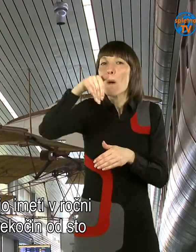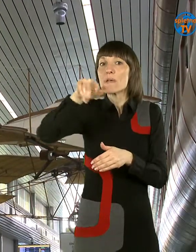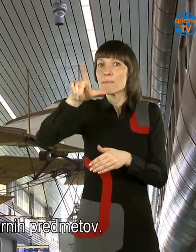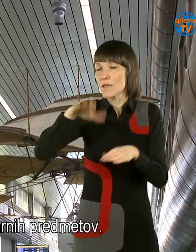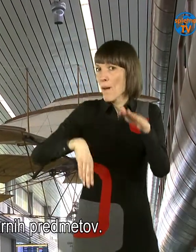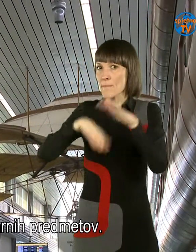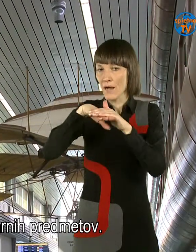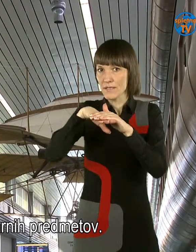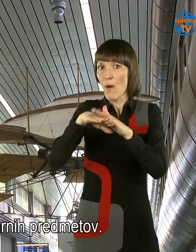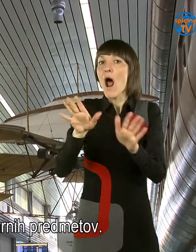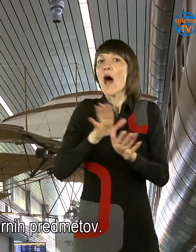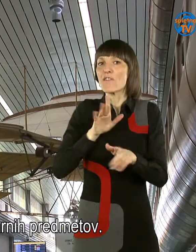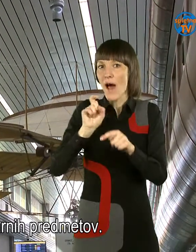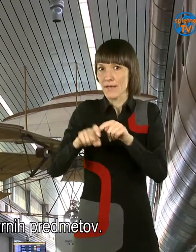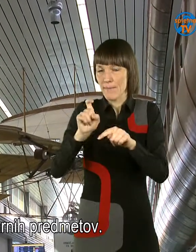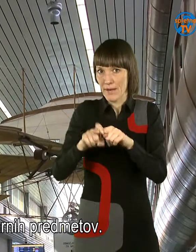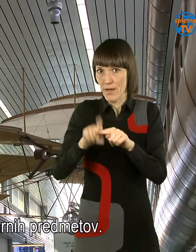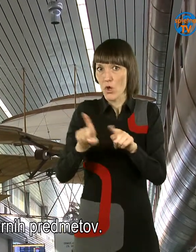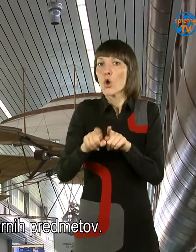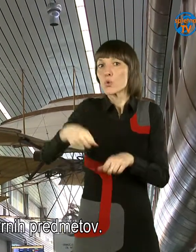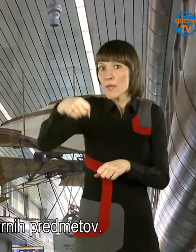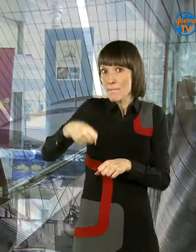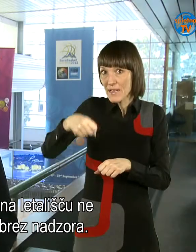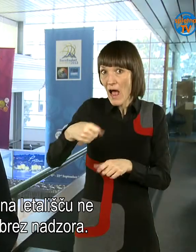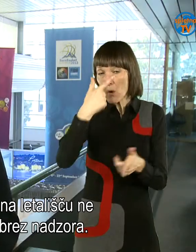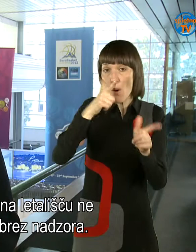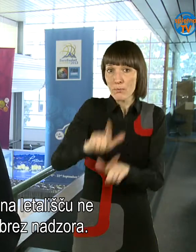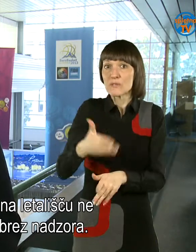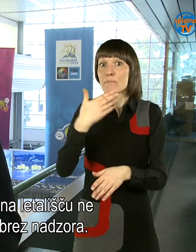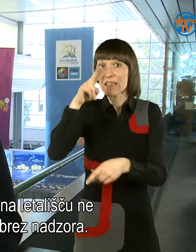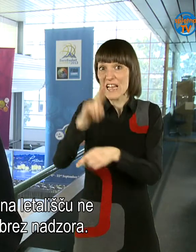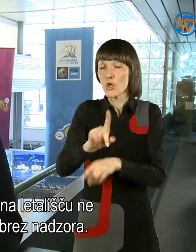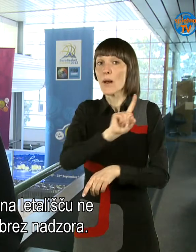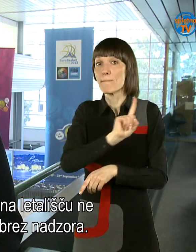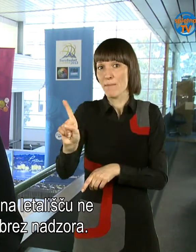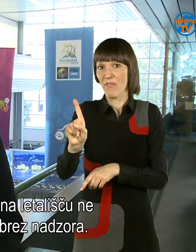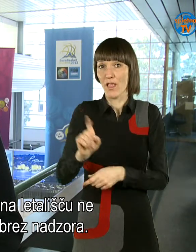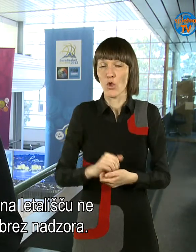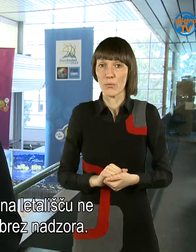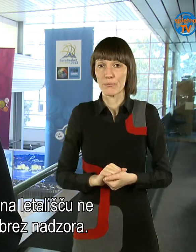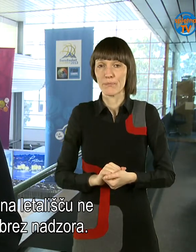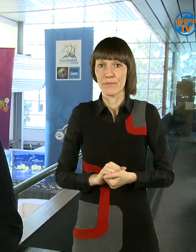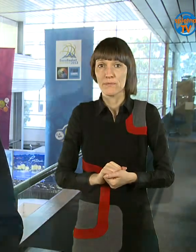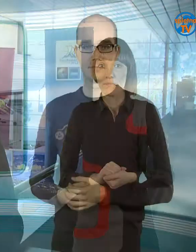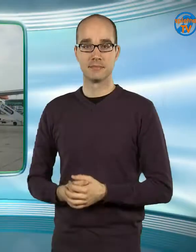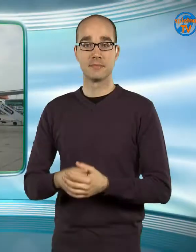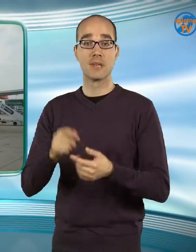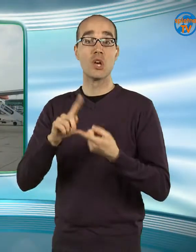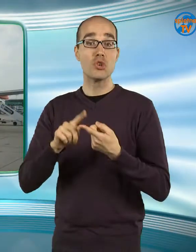100 ml in nevarnih predmetov. Seveda prtljage ne smejo puščati na letališču brez nadzora. Če